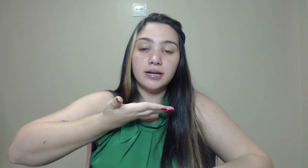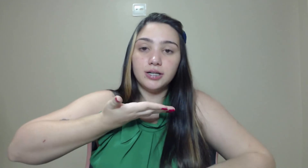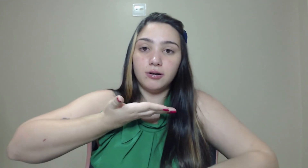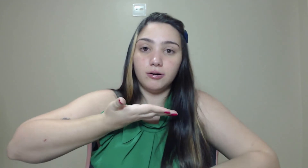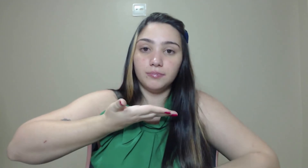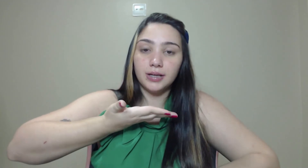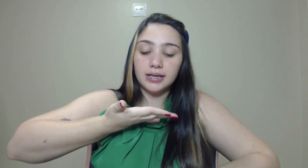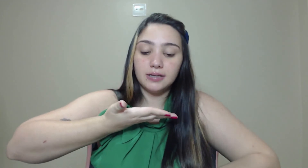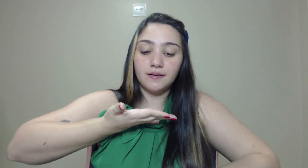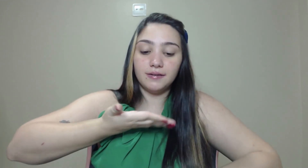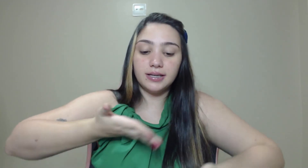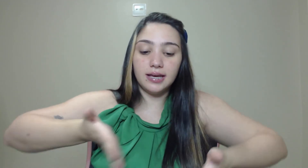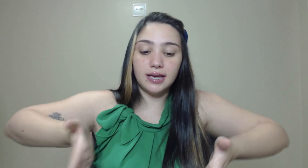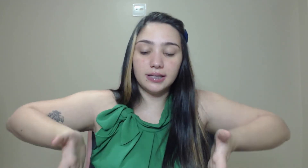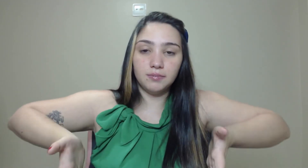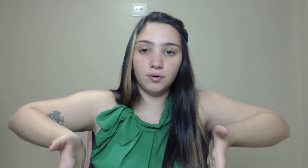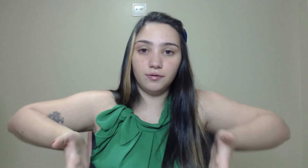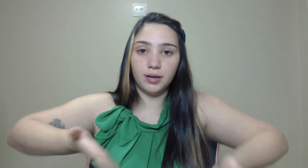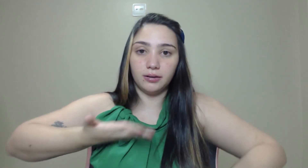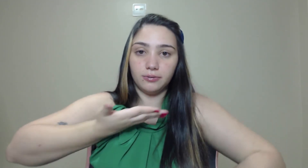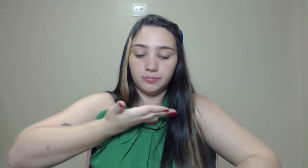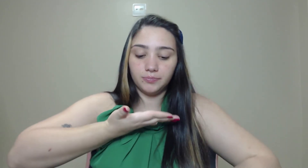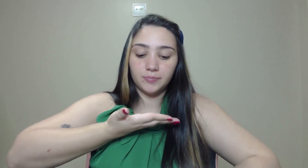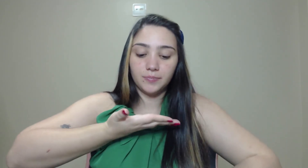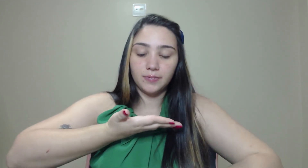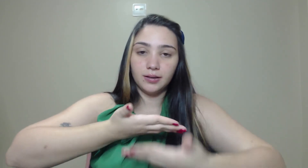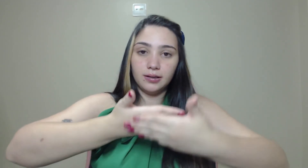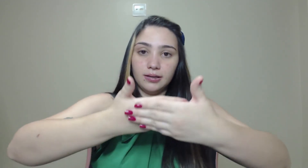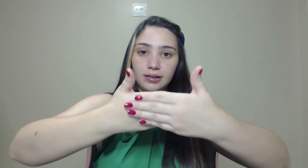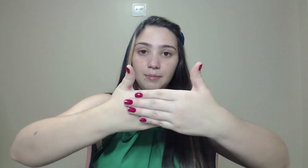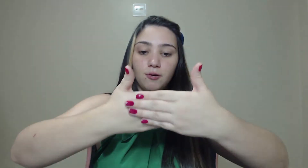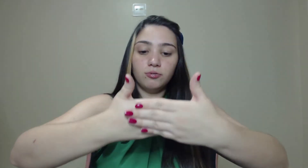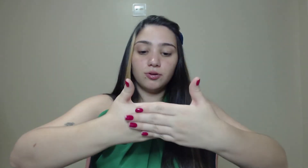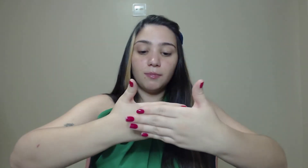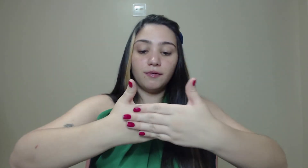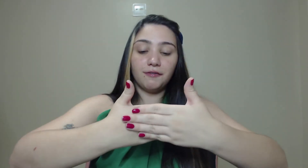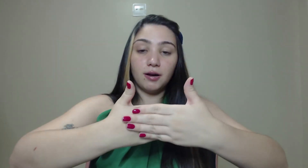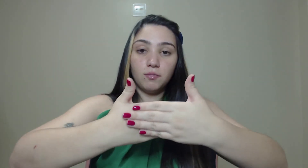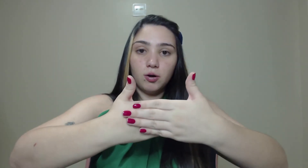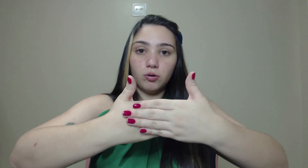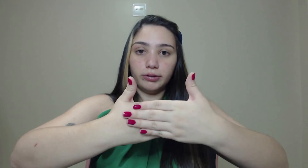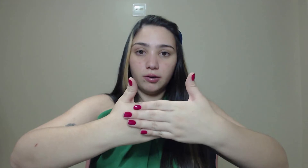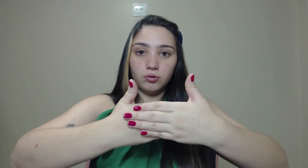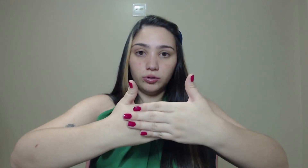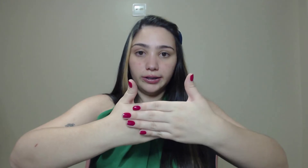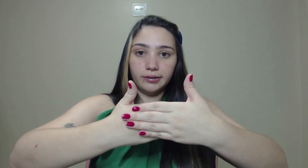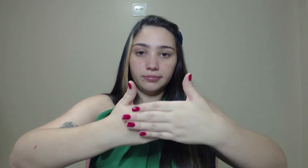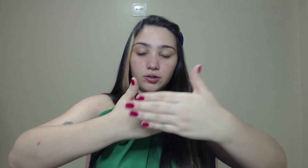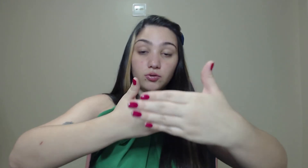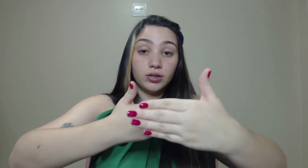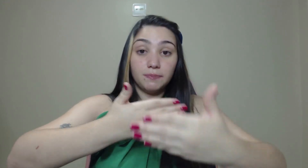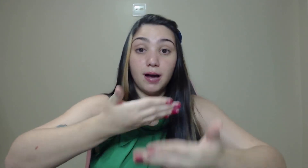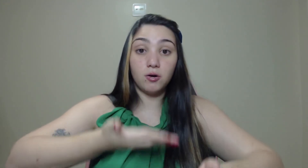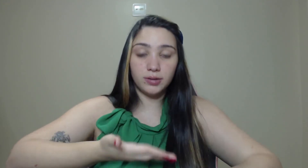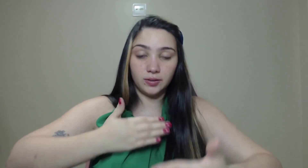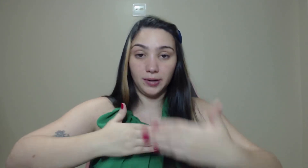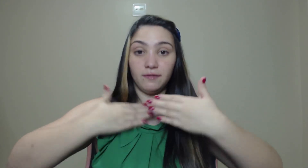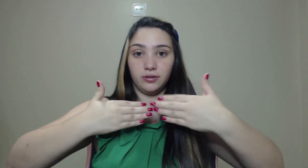ó, você vai fazer esse movimento, tá bom? Sua mão vai ficar uma contra a outra, as 2 palmas pra